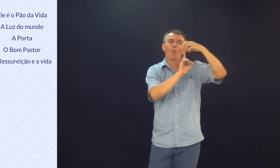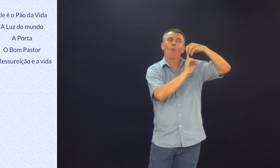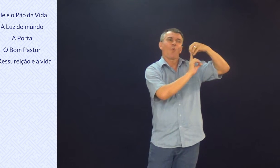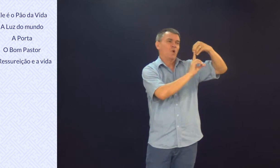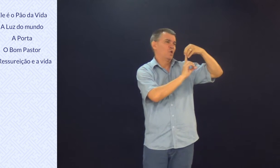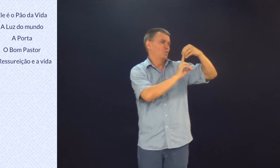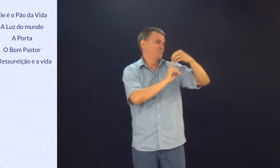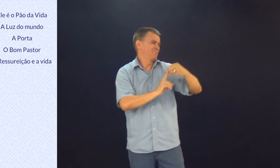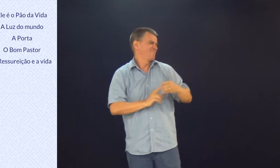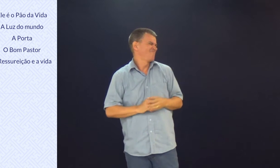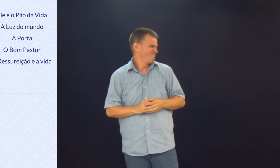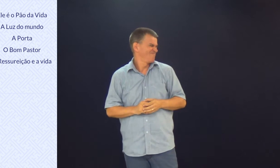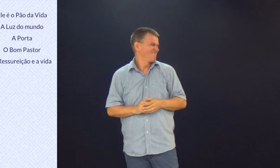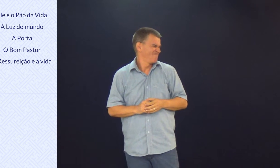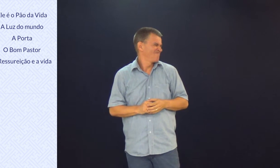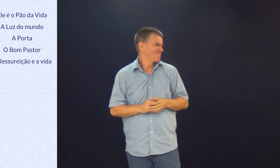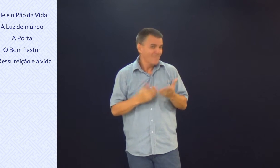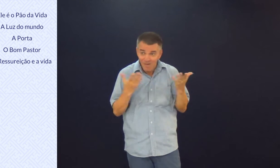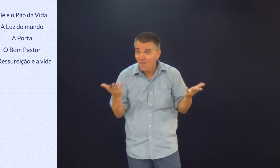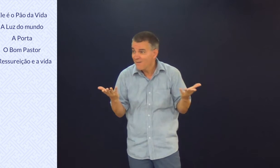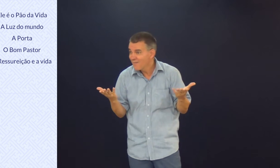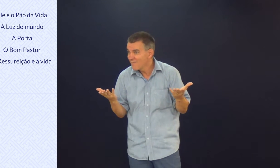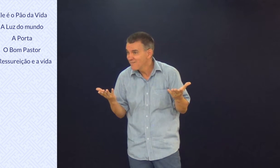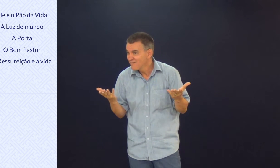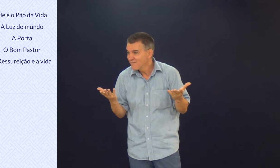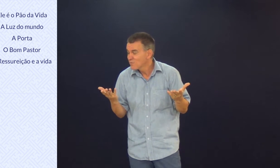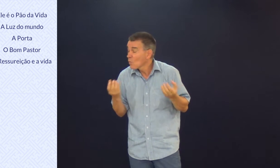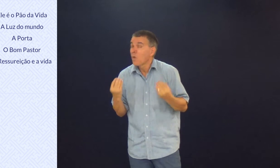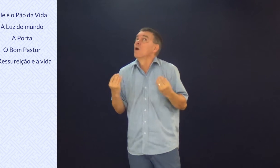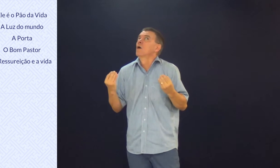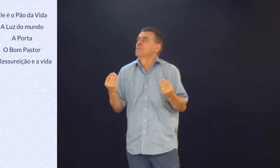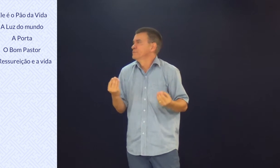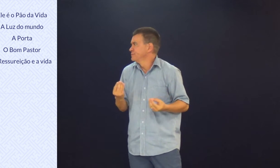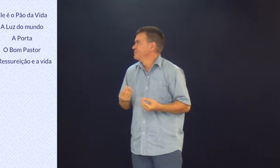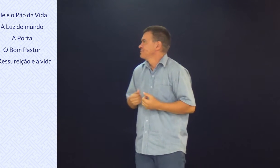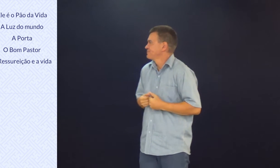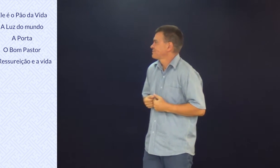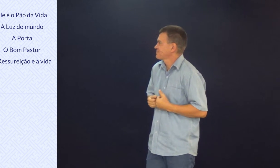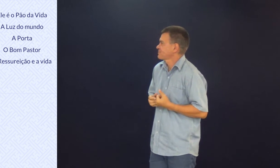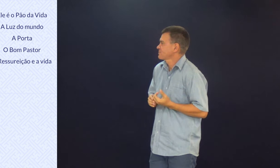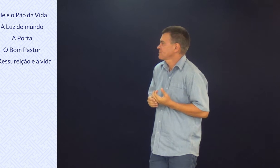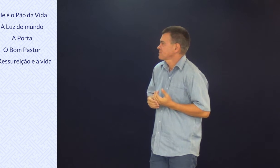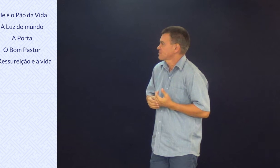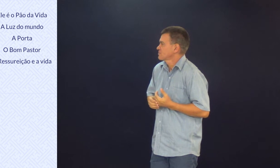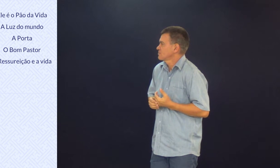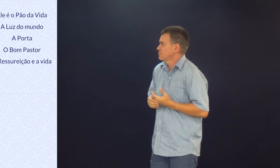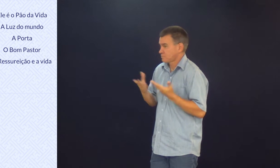uau jesus é o único que pode fazer isso e como isso acontece né